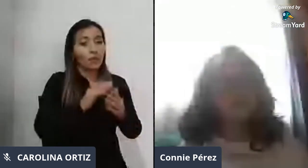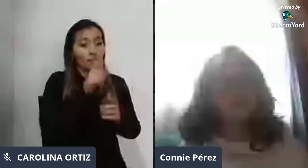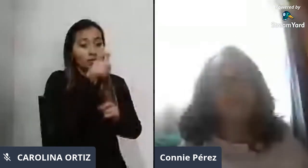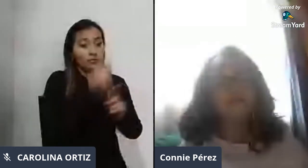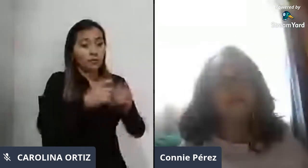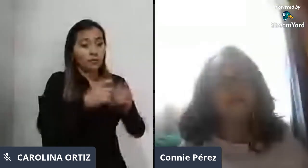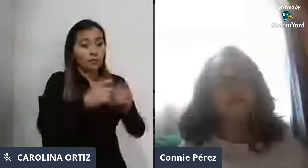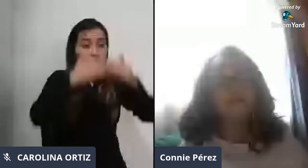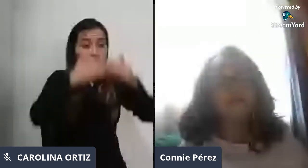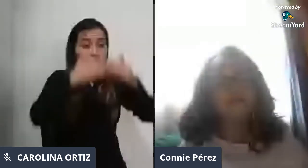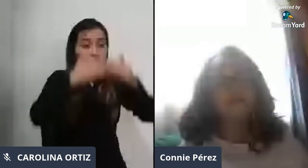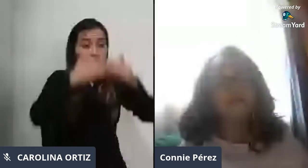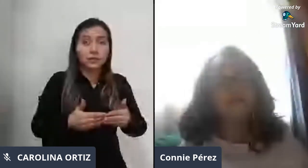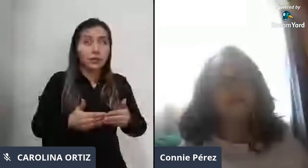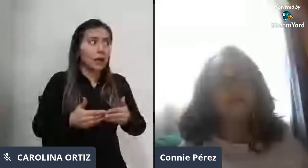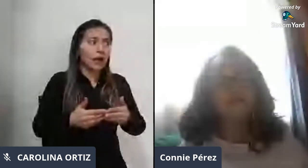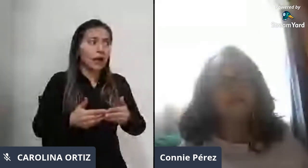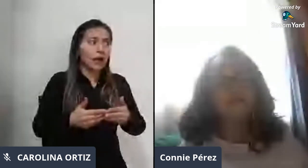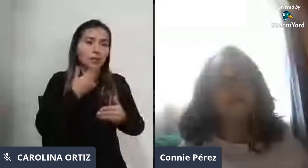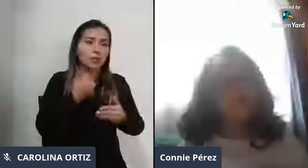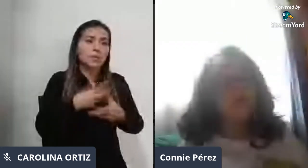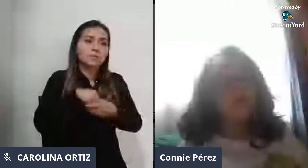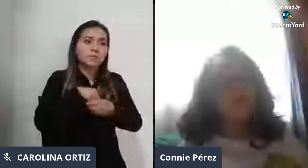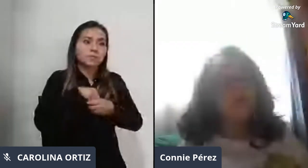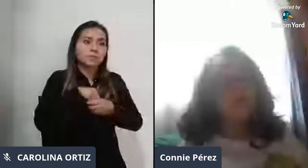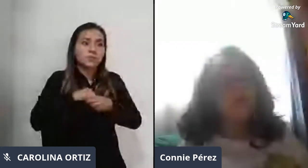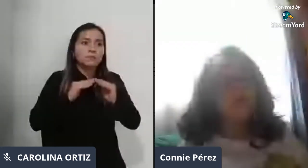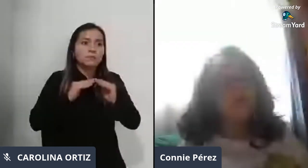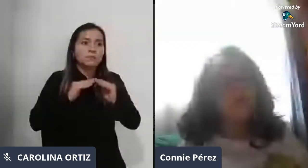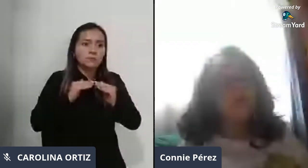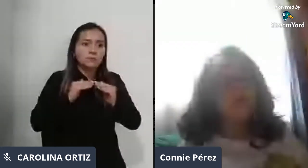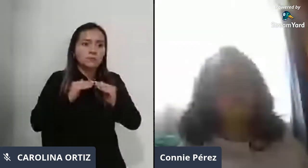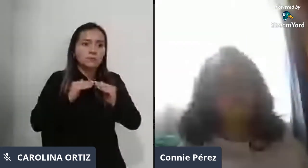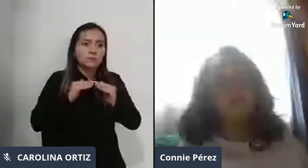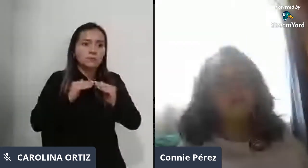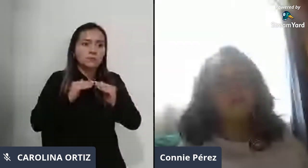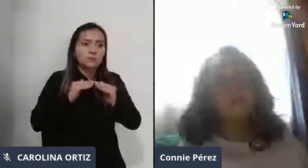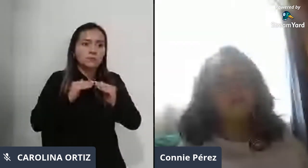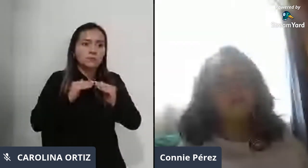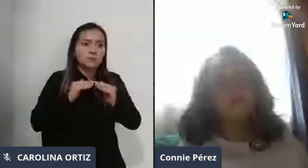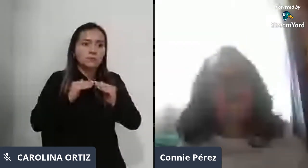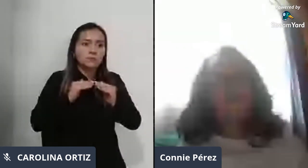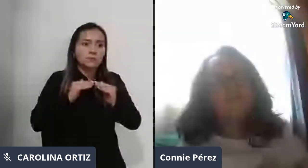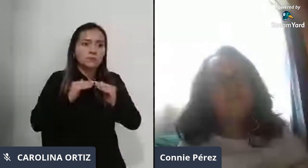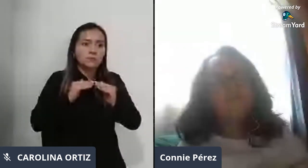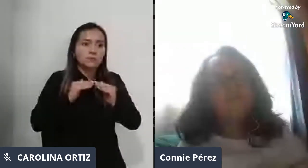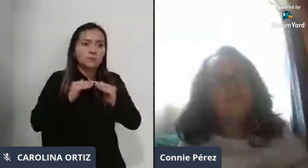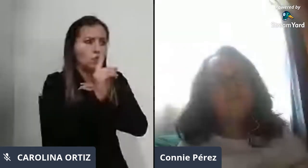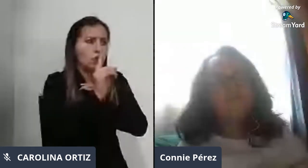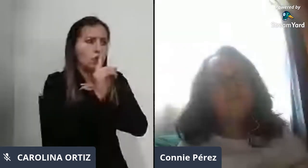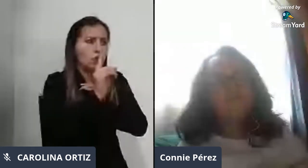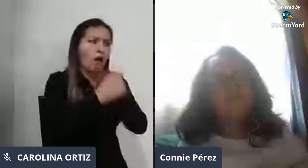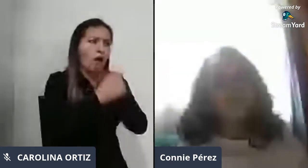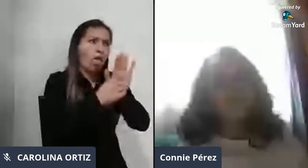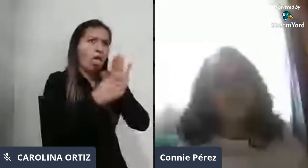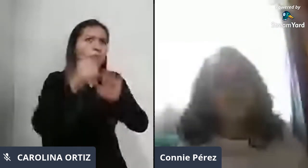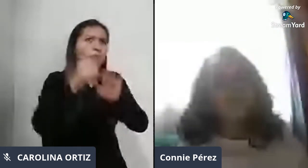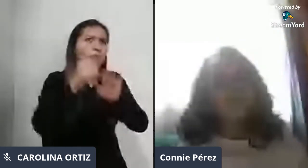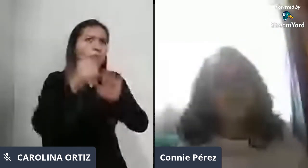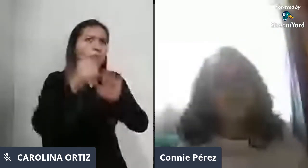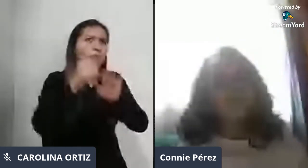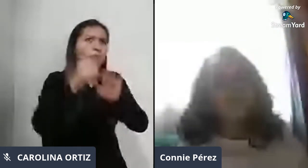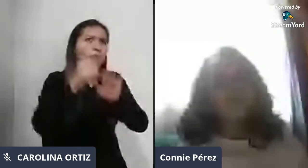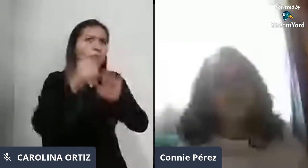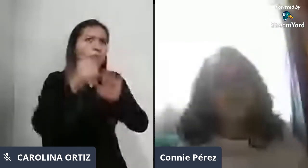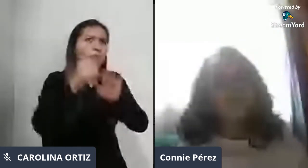discapacidad, y el miedo por el prejuicio de otras personas impide que esa mujer salga. y lo